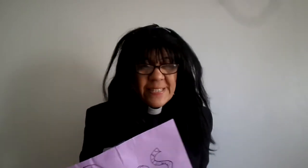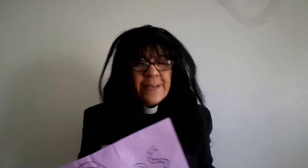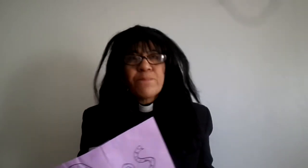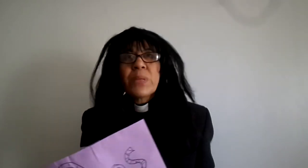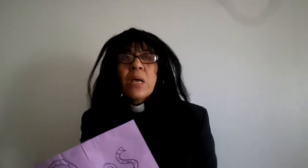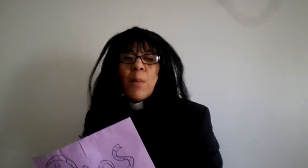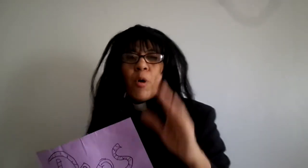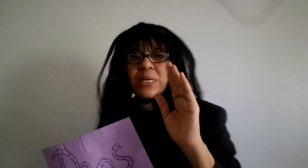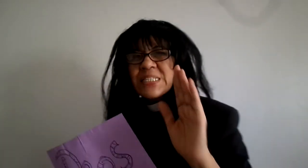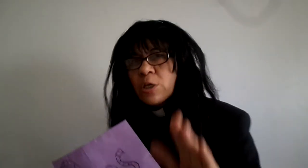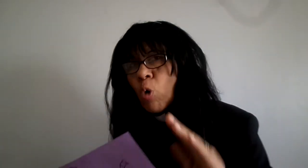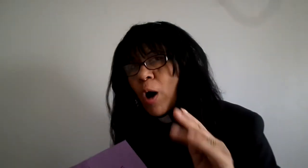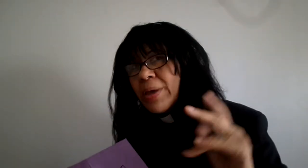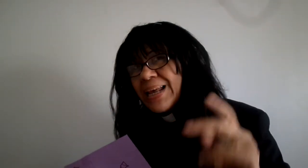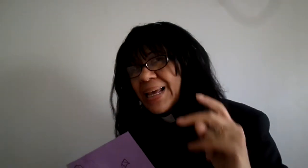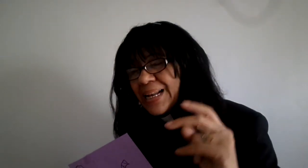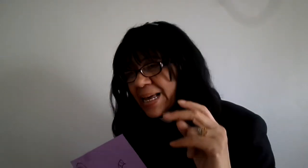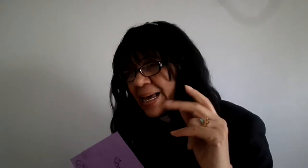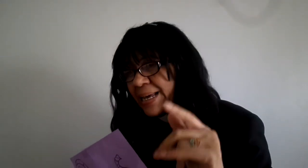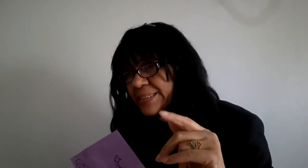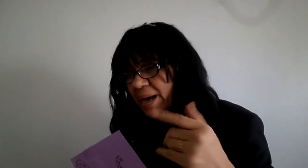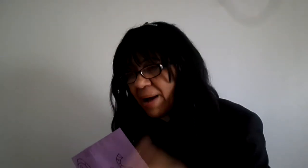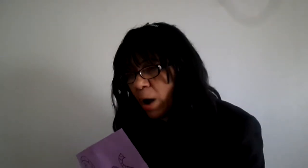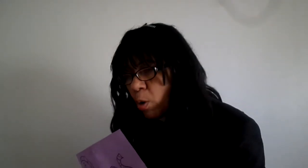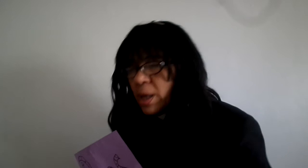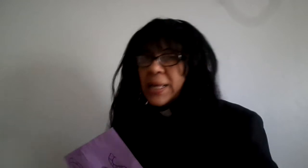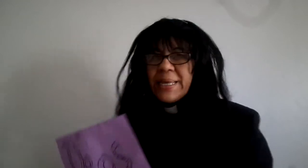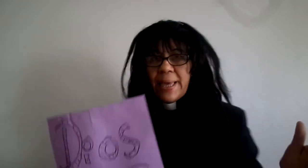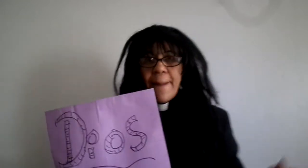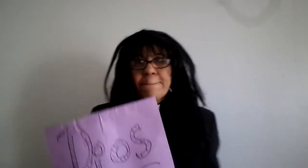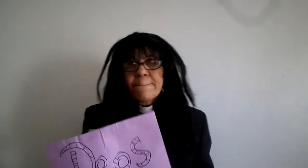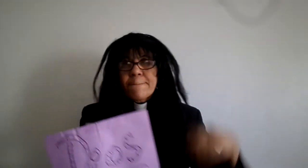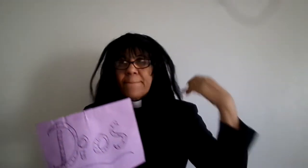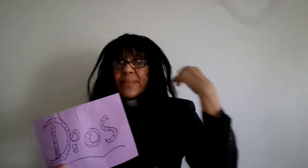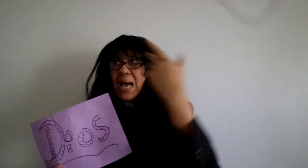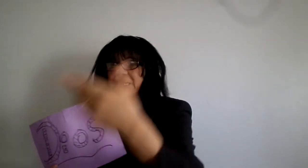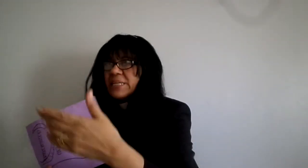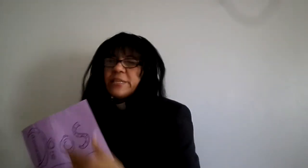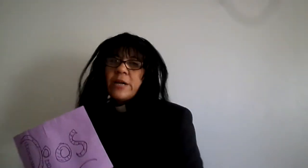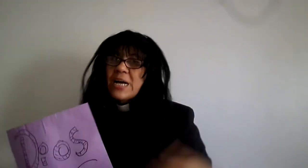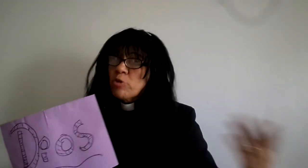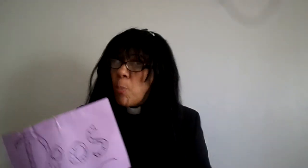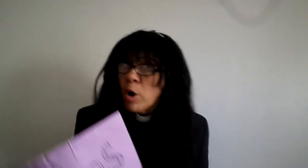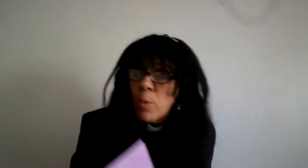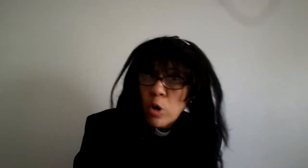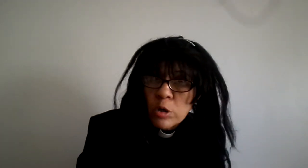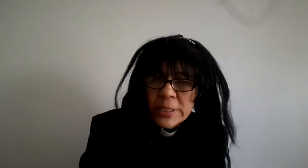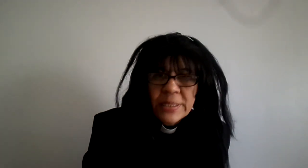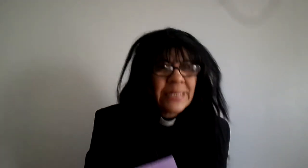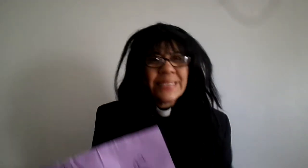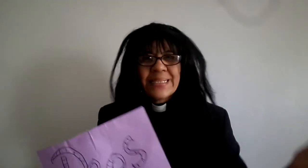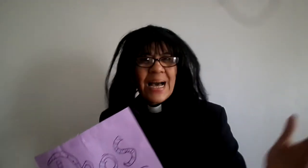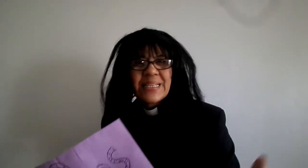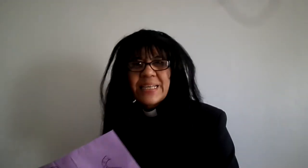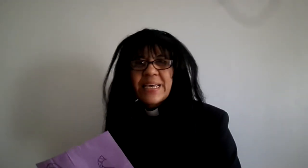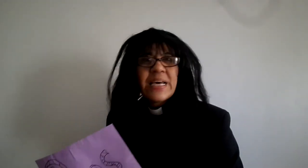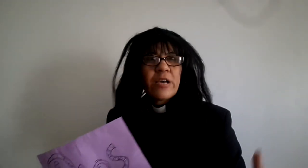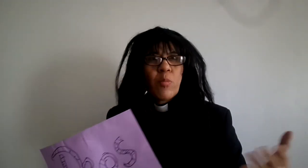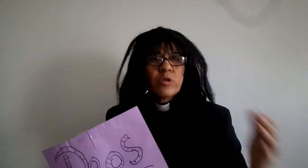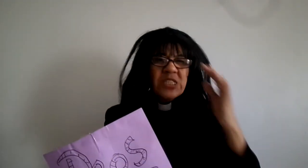sí? Porque si no hubiera gente abajo que atendieron a estos polbolones, nadie, como dice